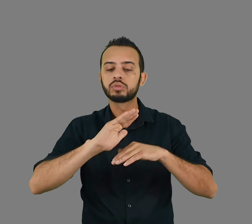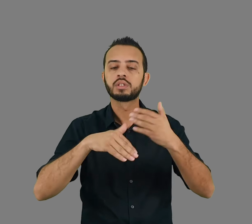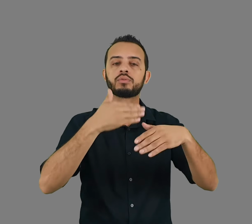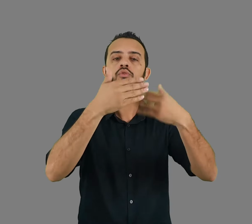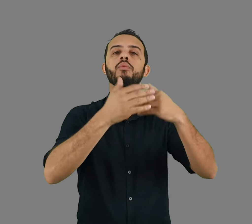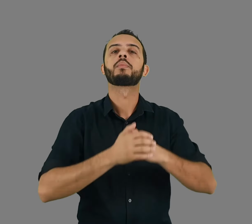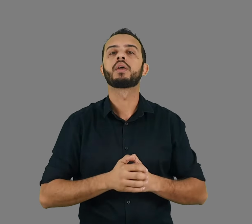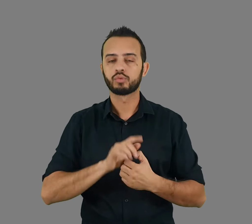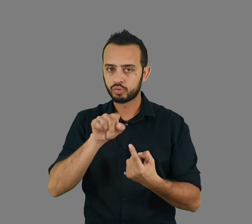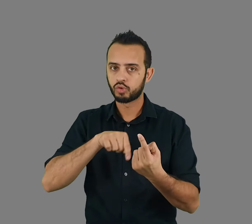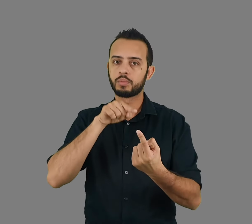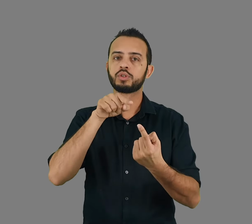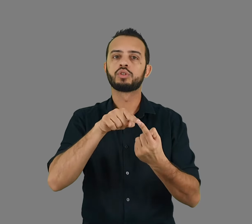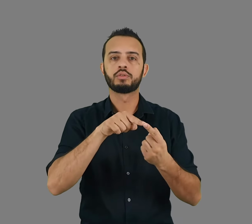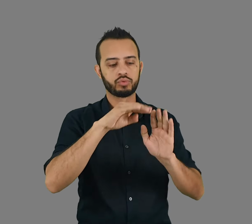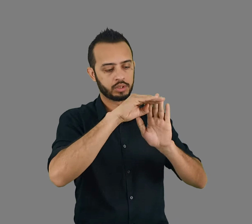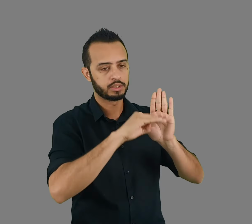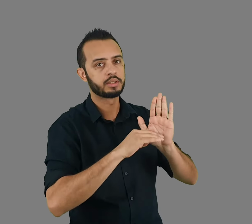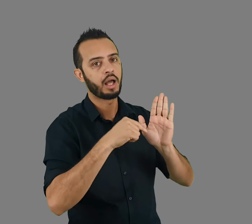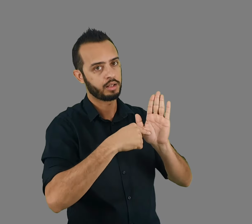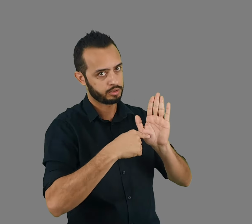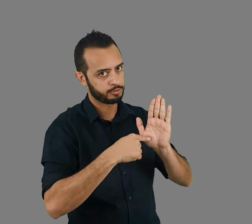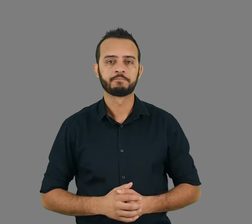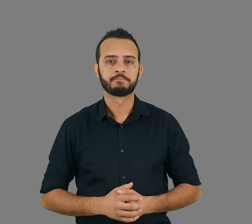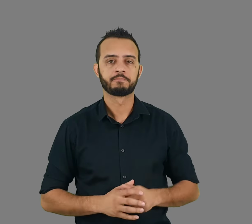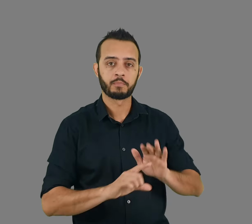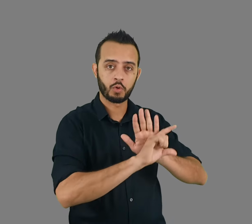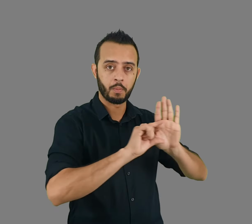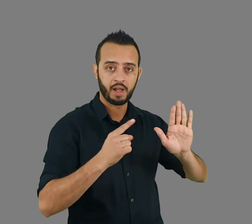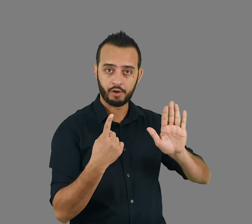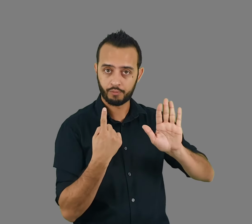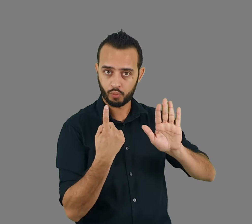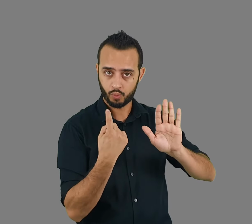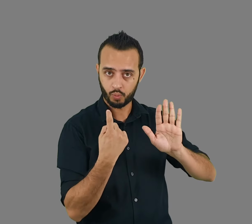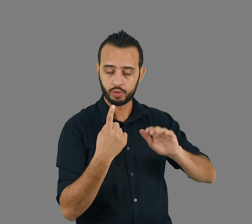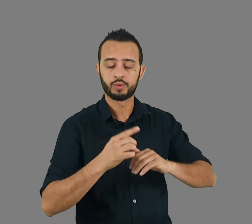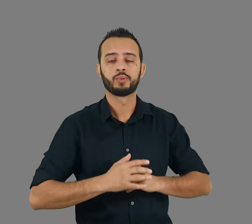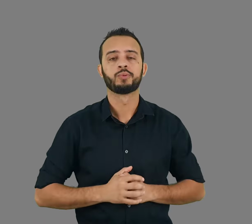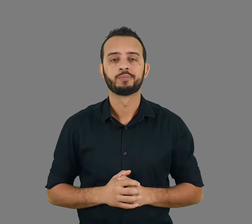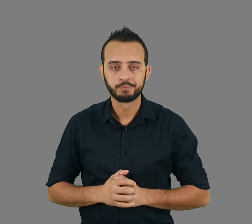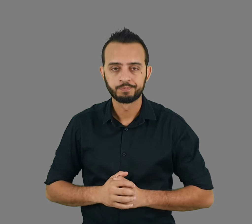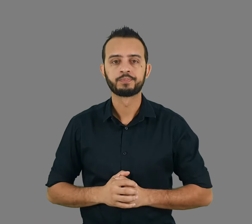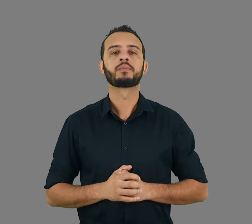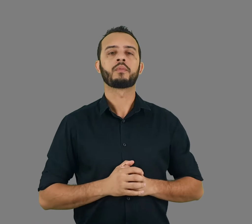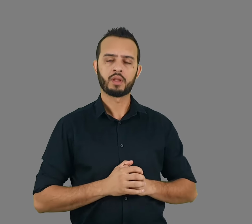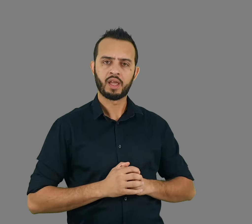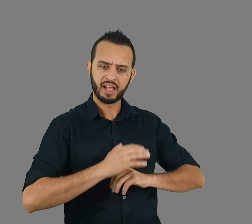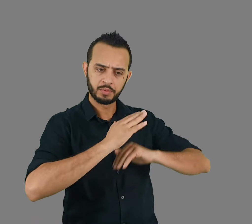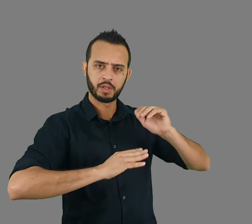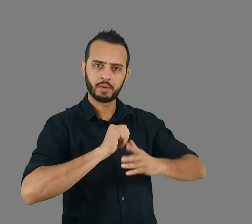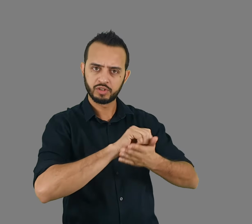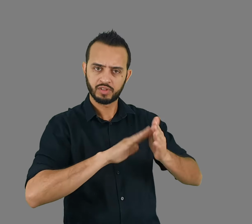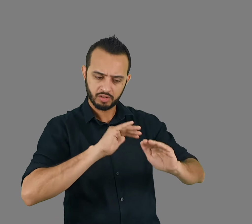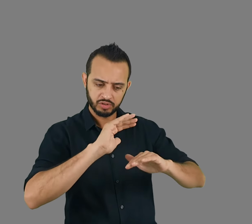seus objetivos sociais. Parágrafo 1º. No desenvolvimento de suas atividades, a